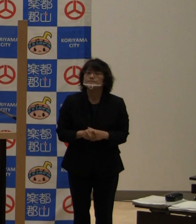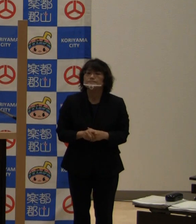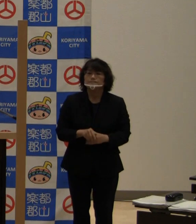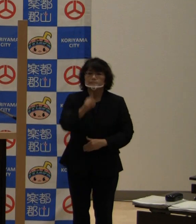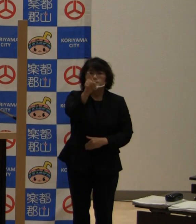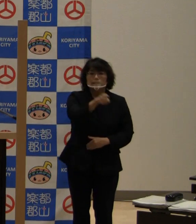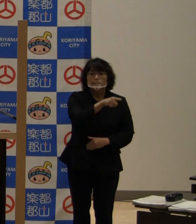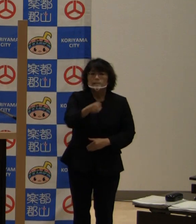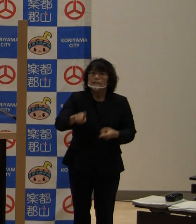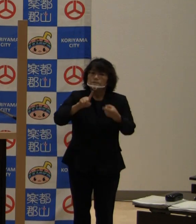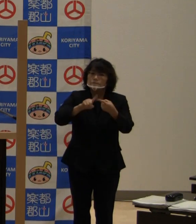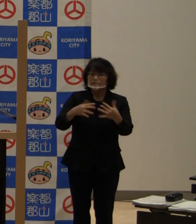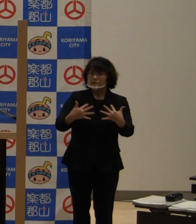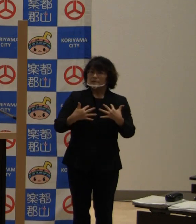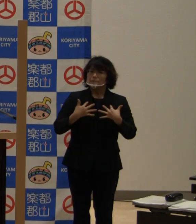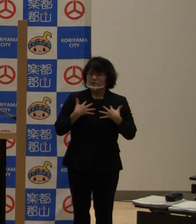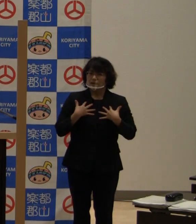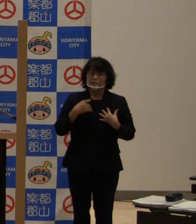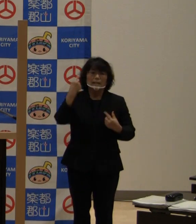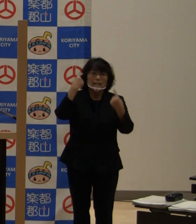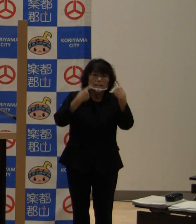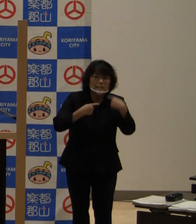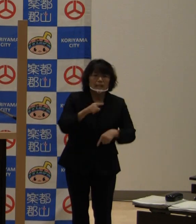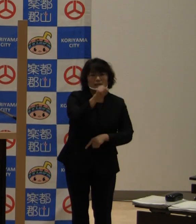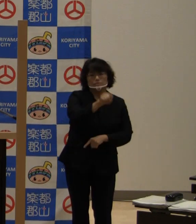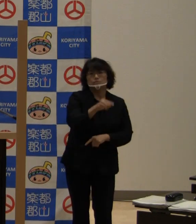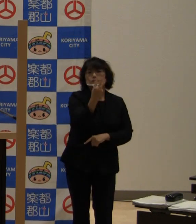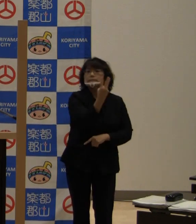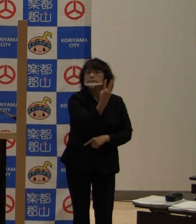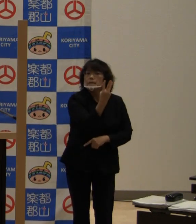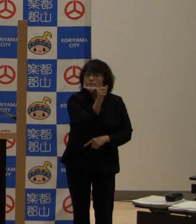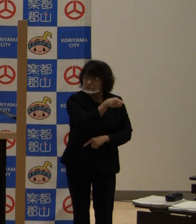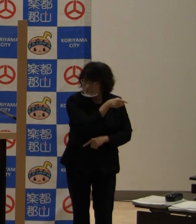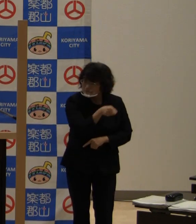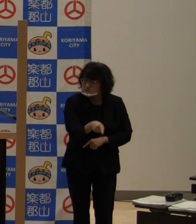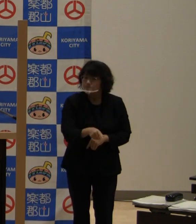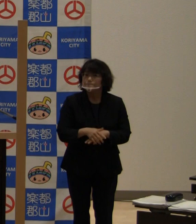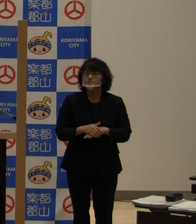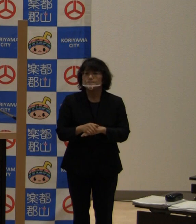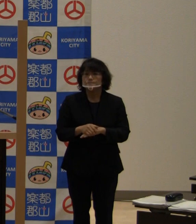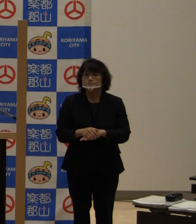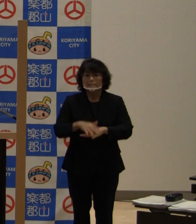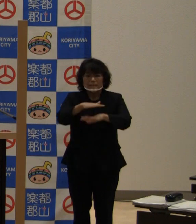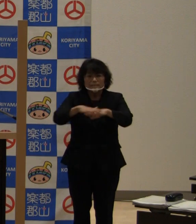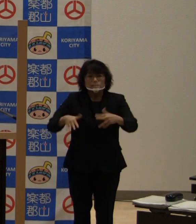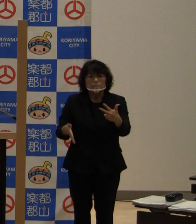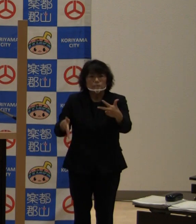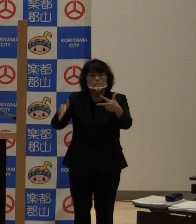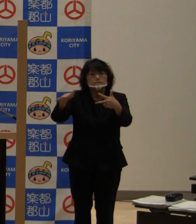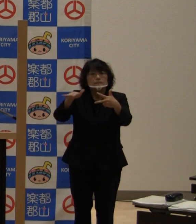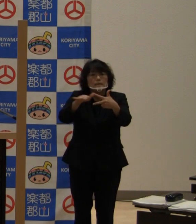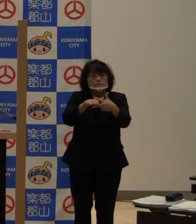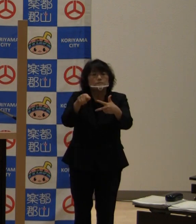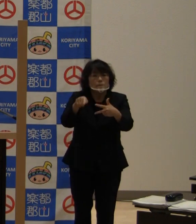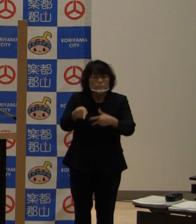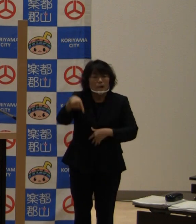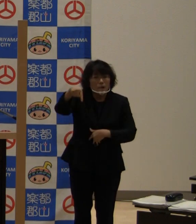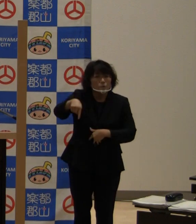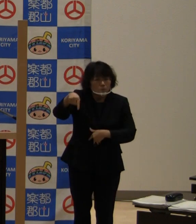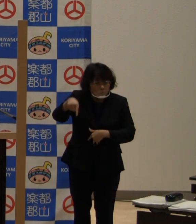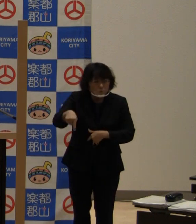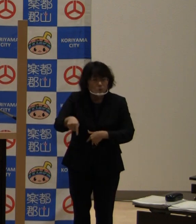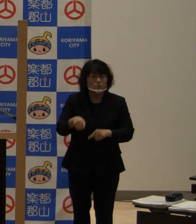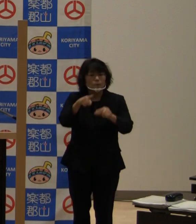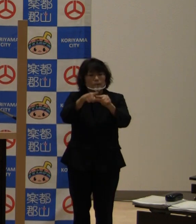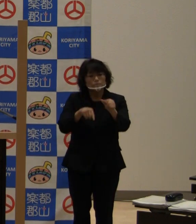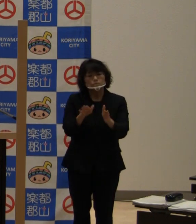的被害といたしましては負傷者13名の市の施設では市庁舎をはじめ中